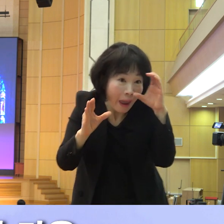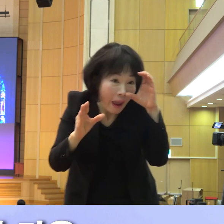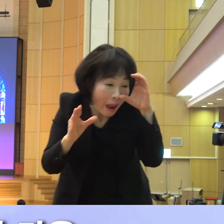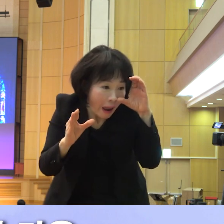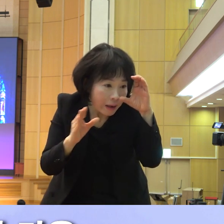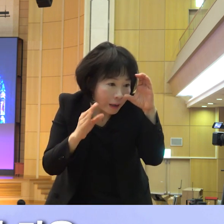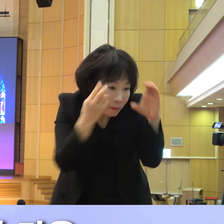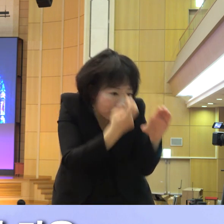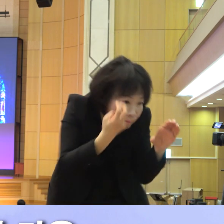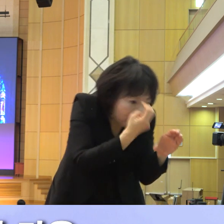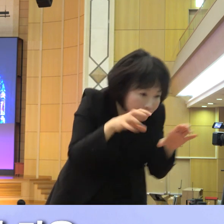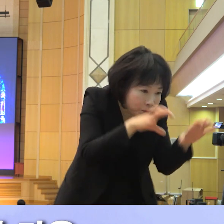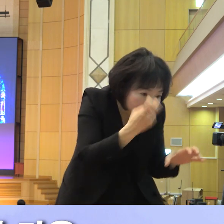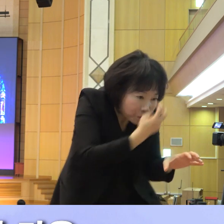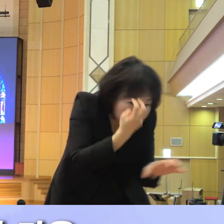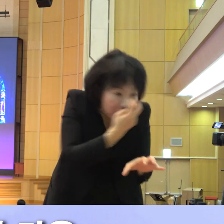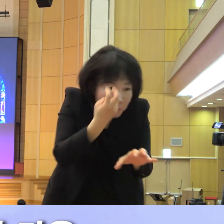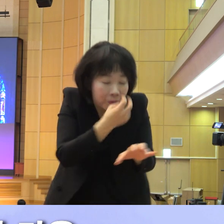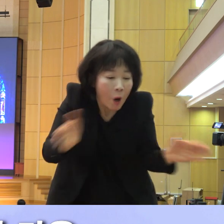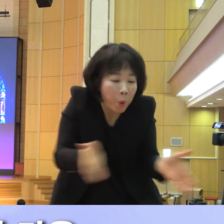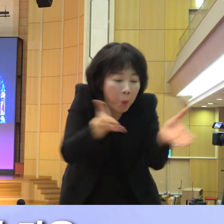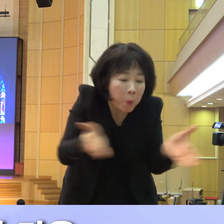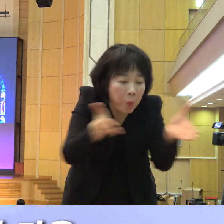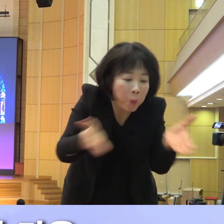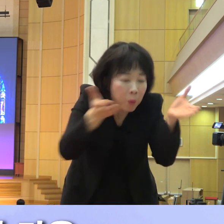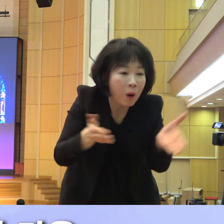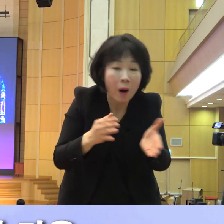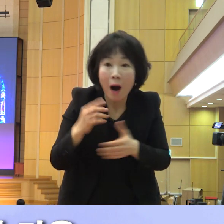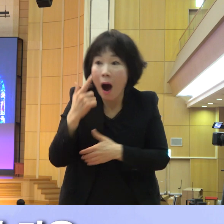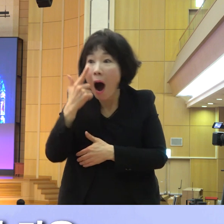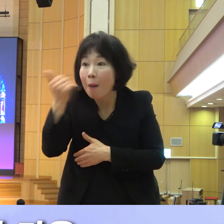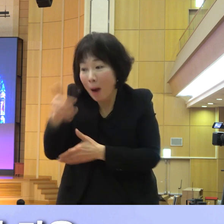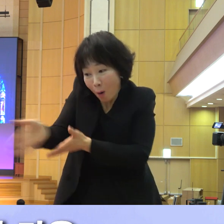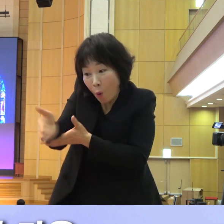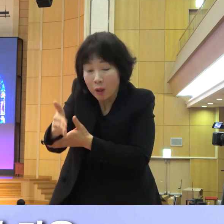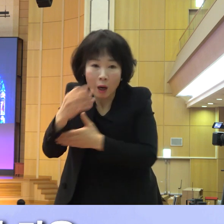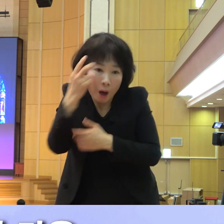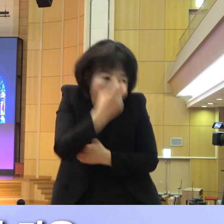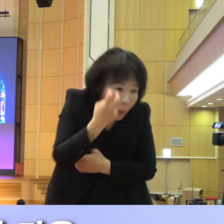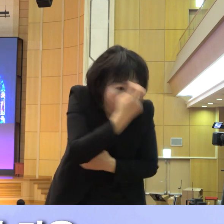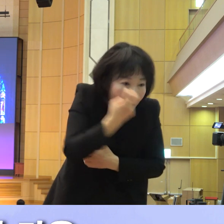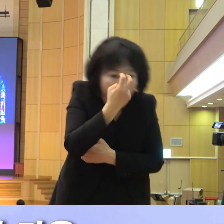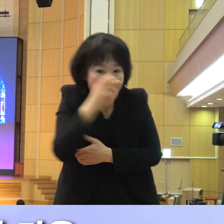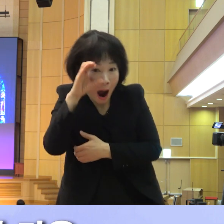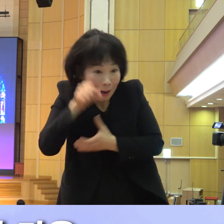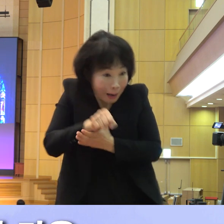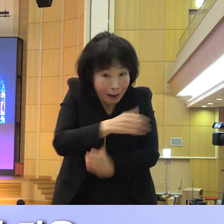뿜고 지느러미로 바람을 일으키고 온 몸을 다해서 그냥 알이